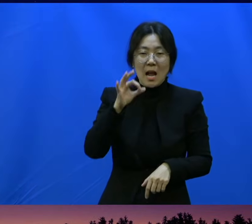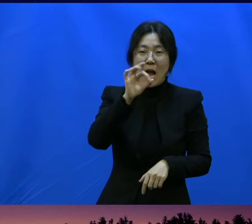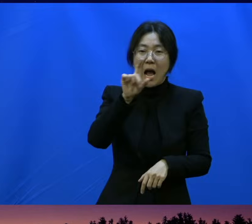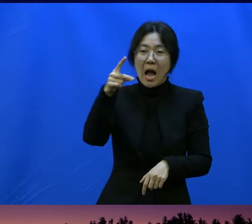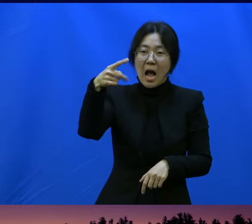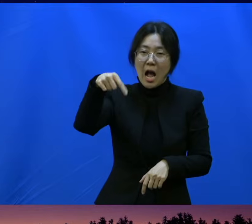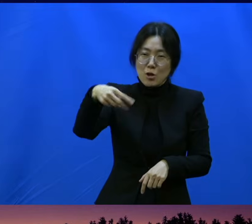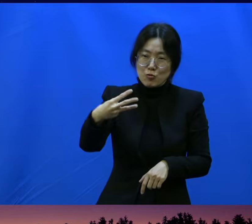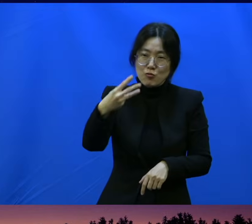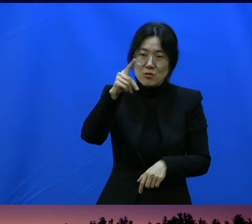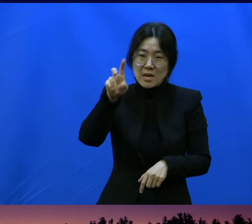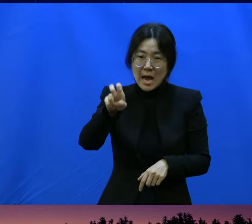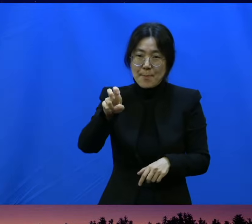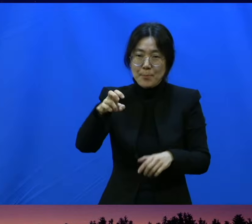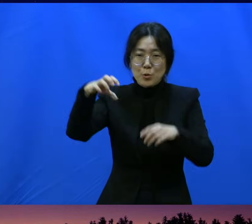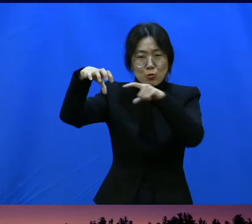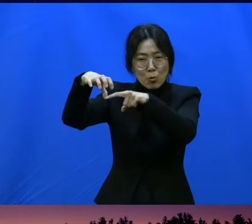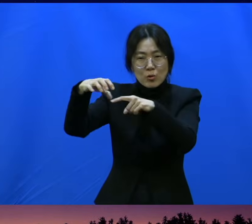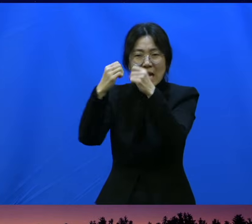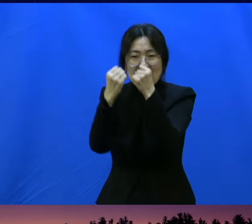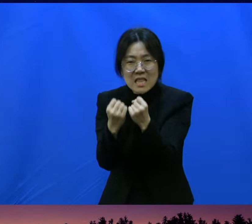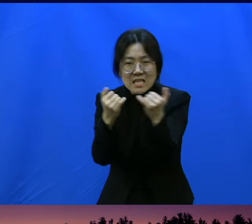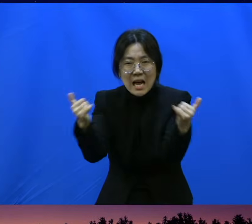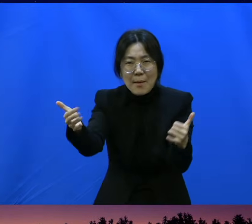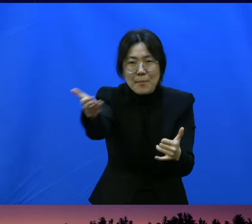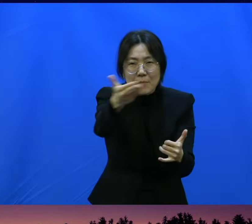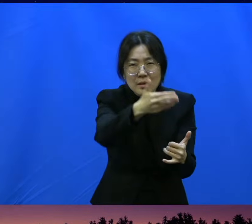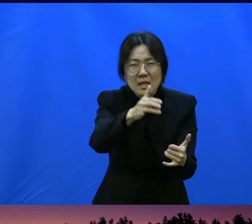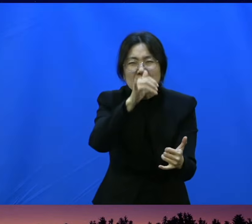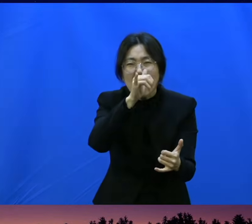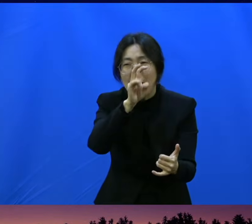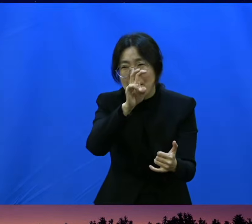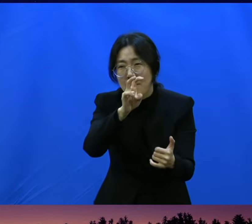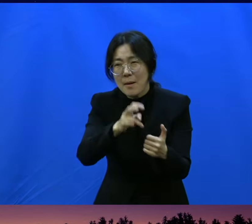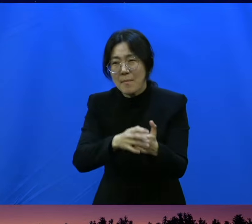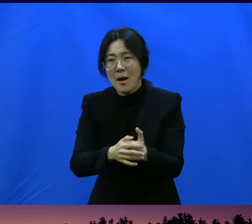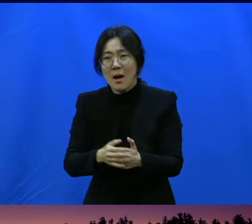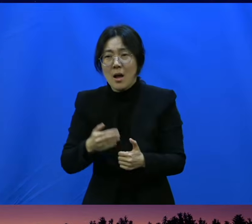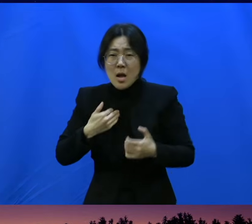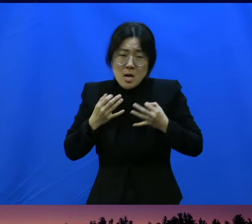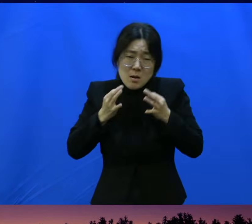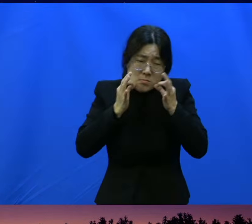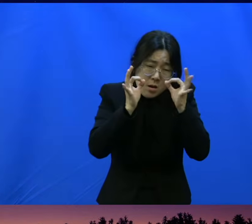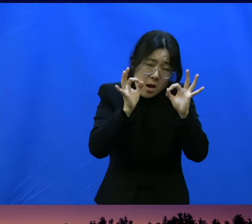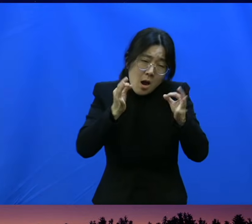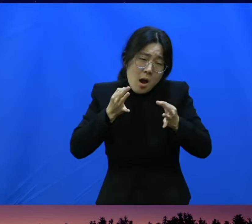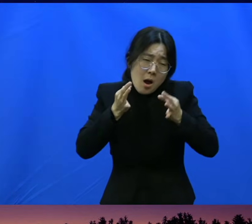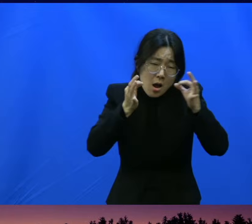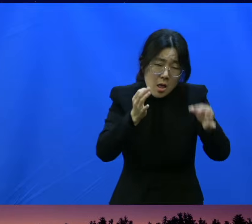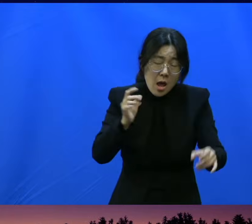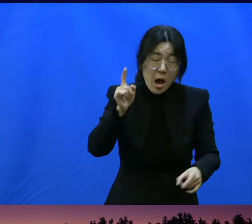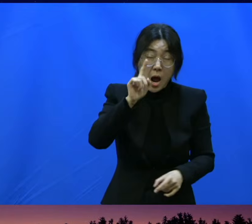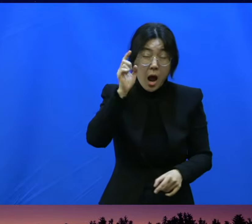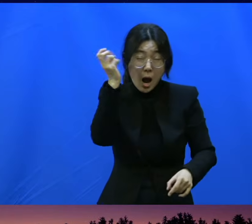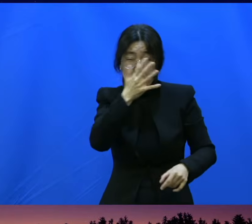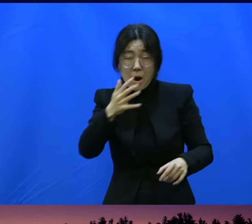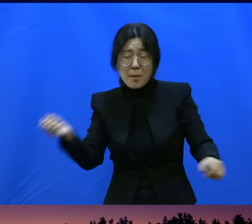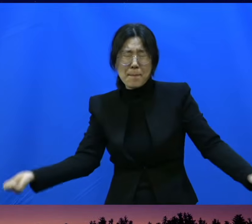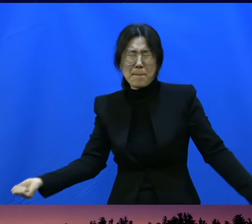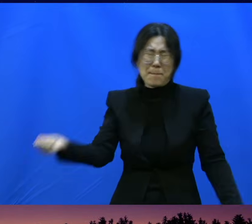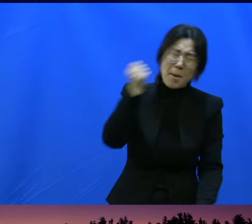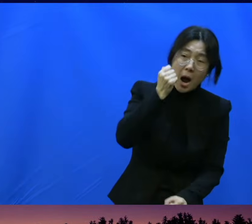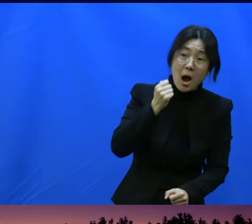사랑하는 관계가 다 끊겨버리는 아픔, 내가 열정을 다 쏟아부었던데 그게 한순간에 다 사라져버리고,